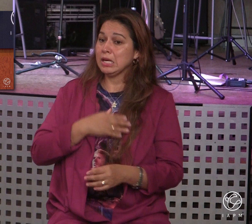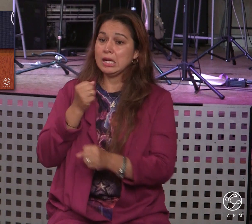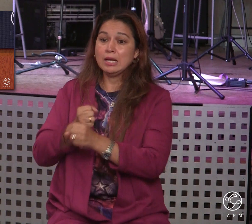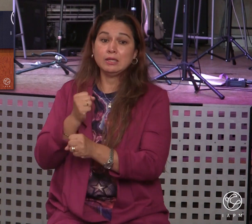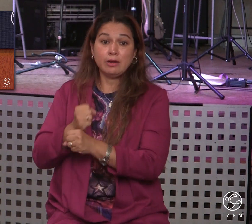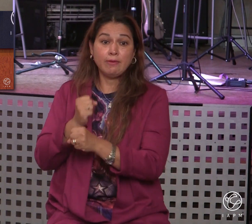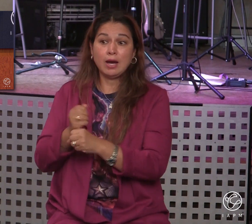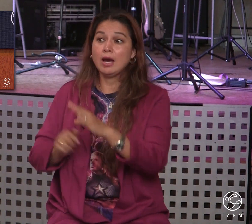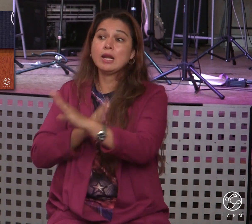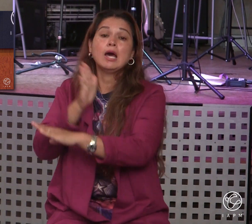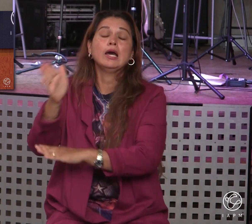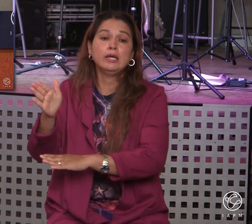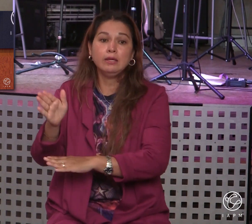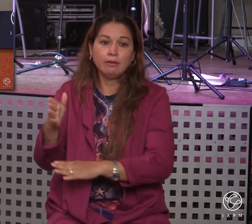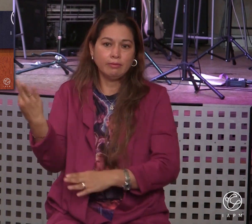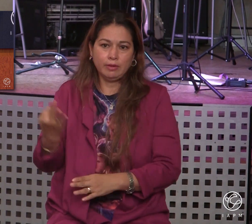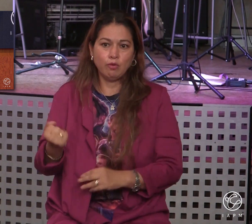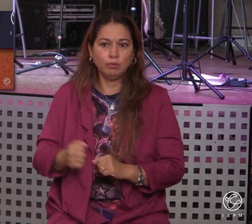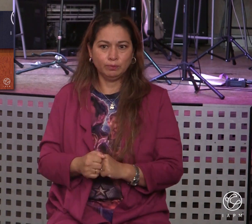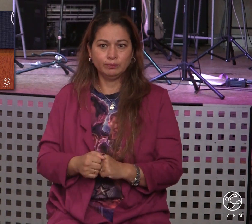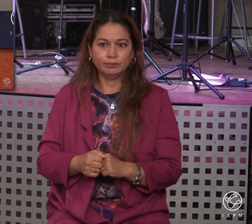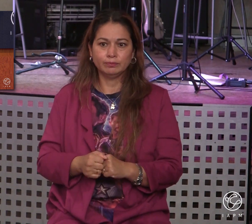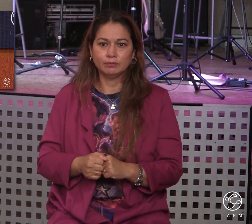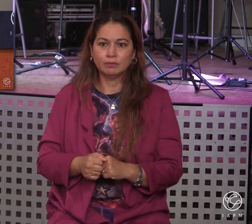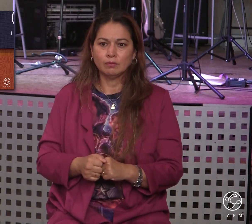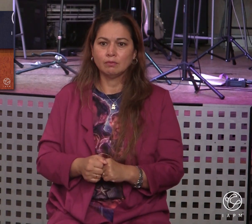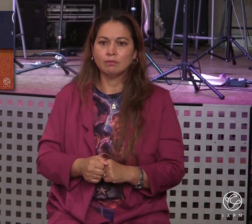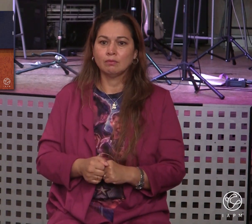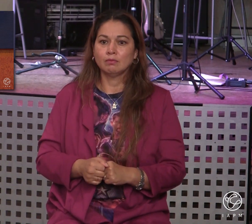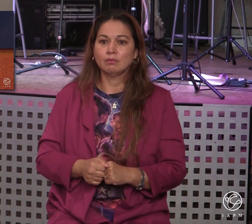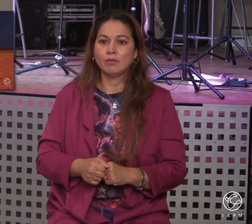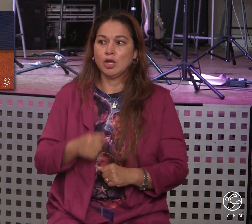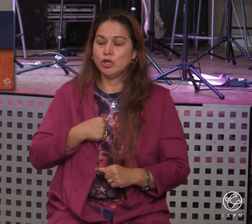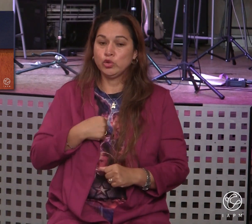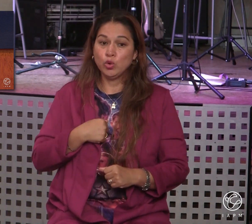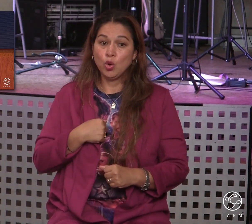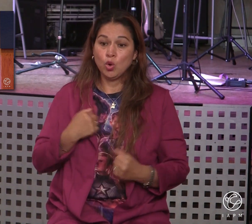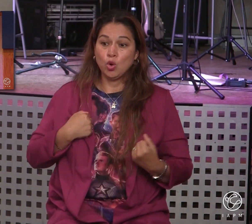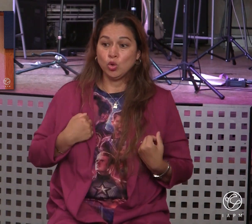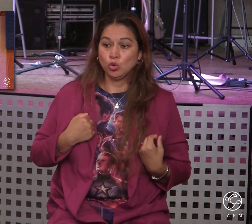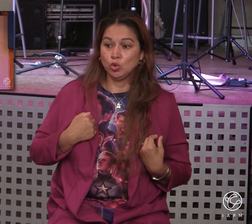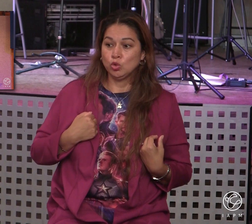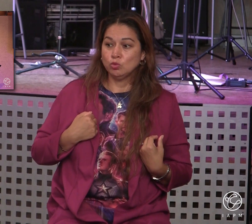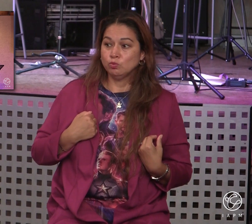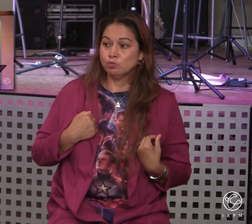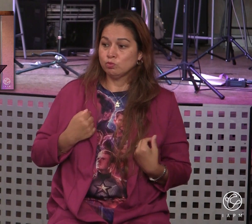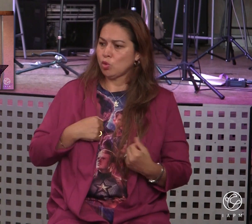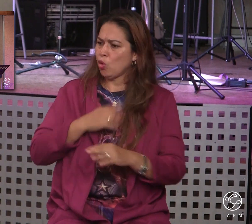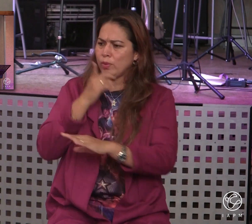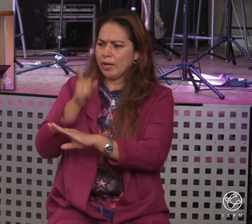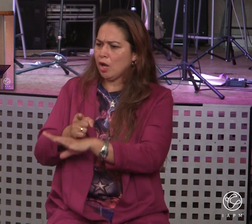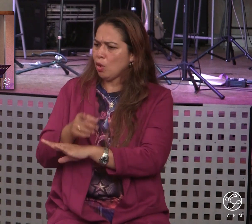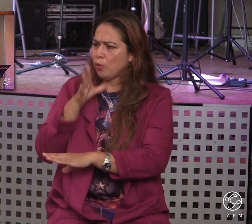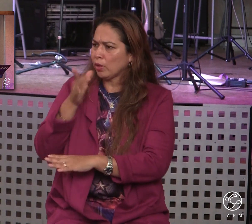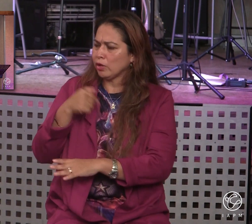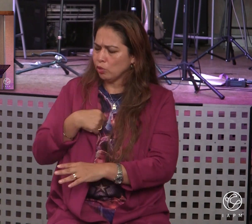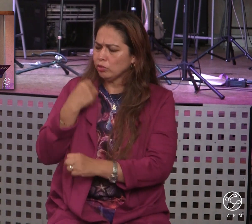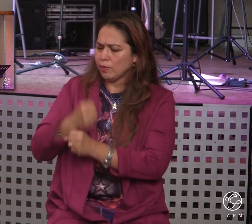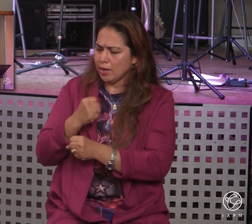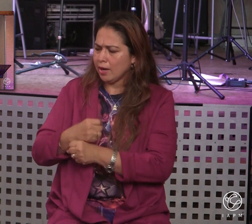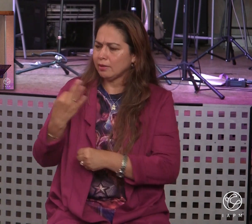¿Me he equivocado de predicación o de auditorio? Una de las dos cosas. Una de las dos cosas me he equivocado.